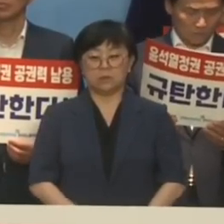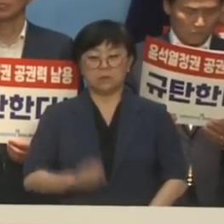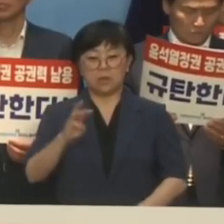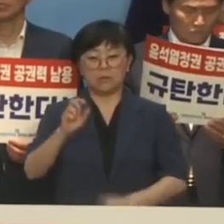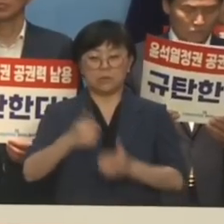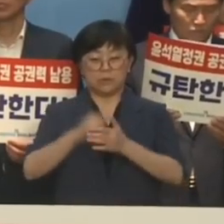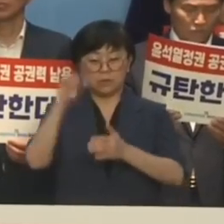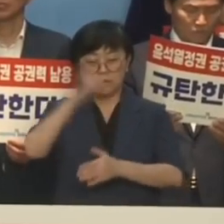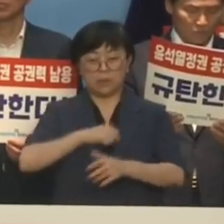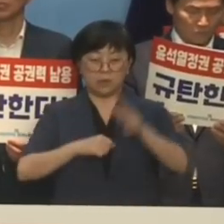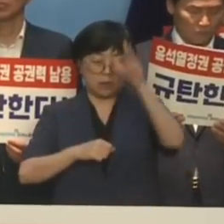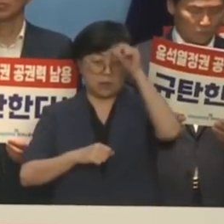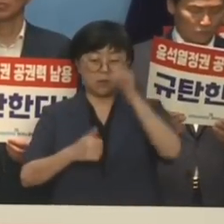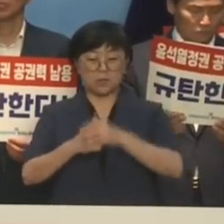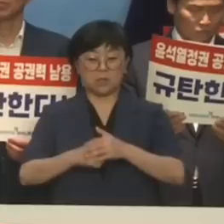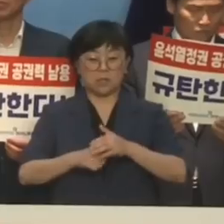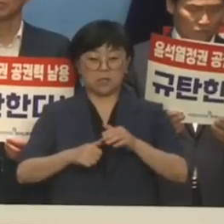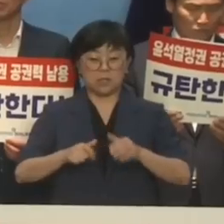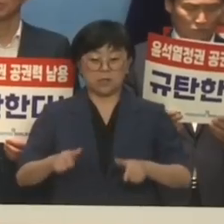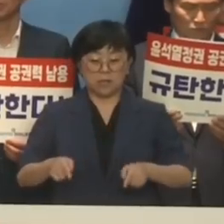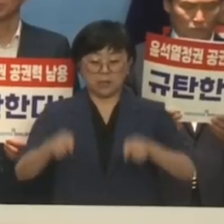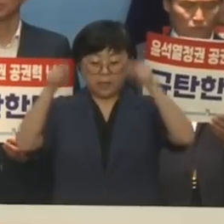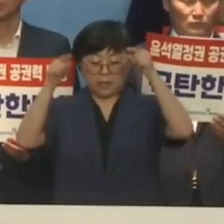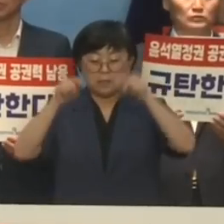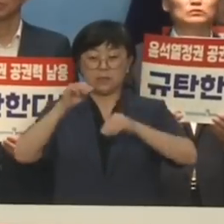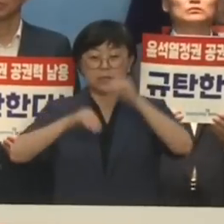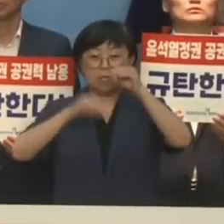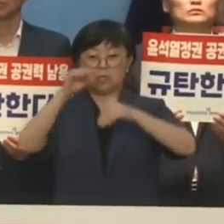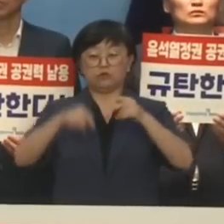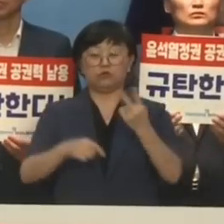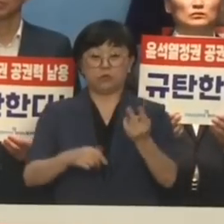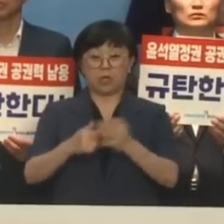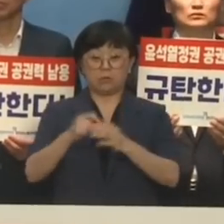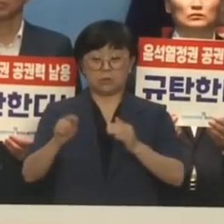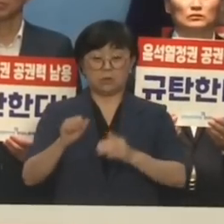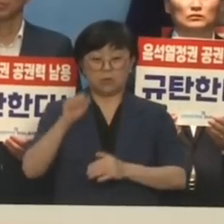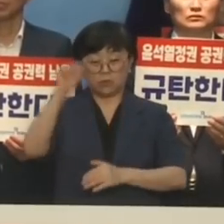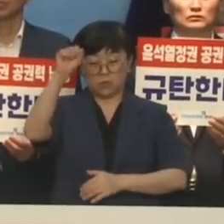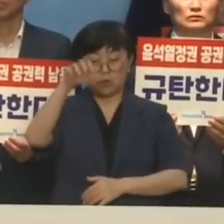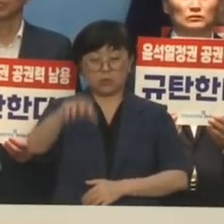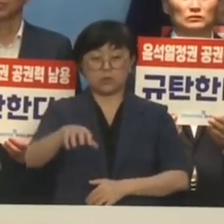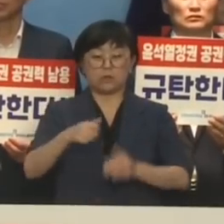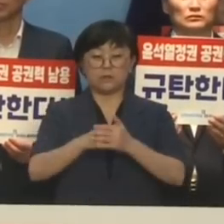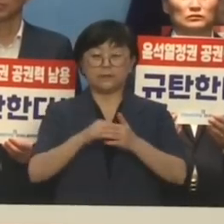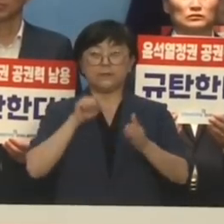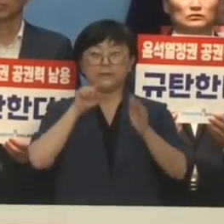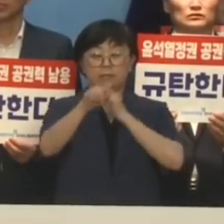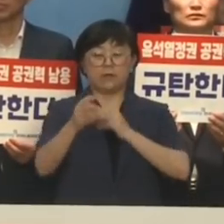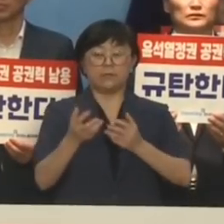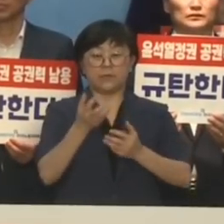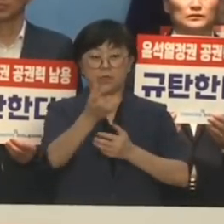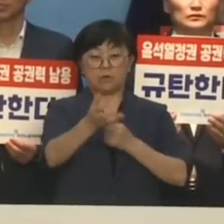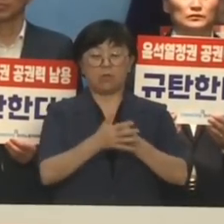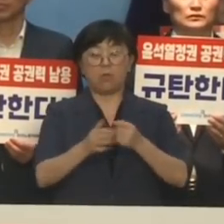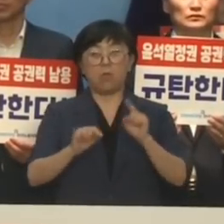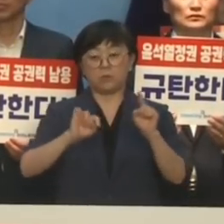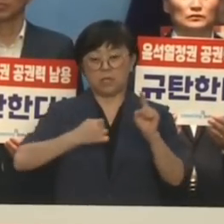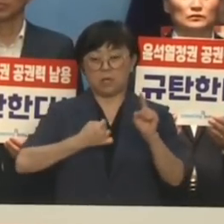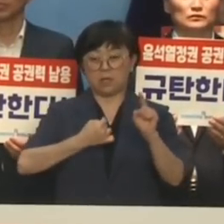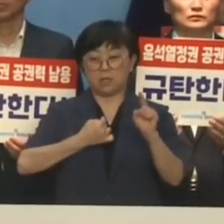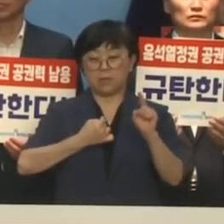31일 새벽 경찰은 사다리차 두 대를 동원해 고공농성장 진입했고